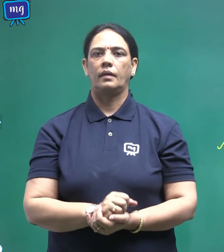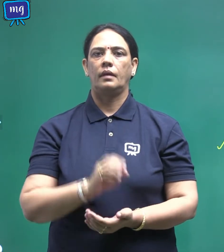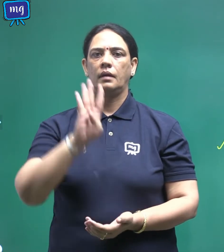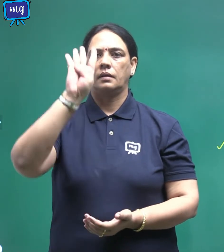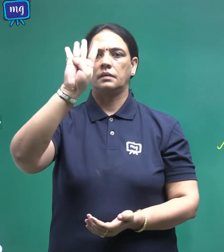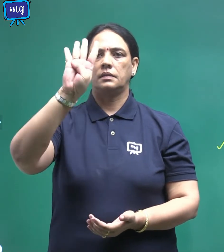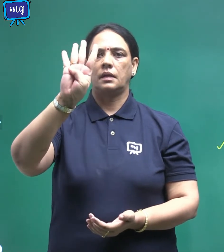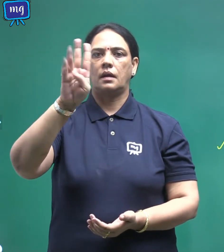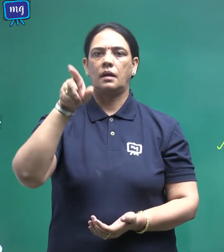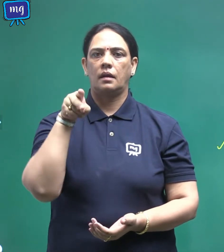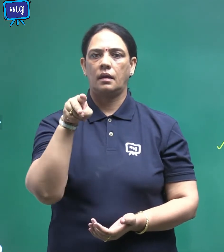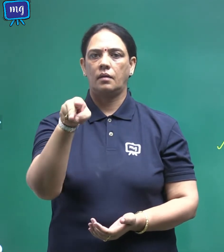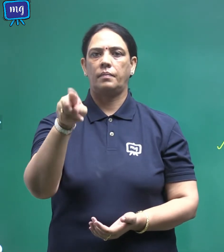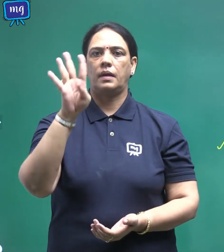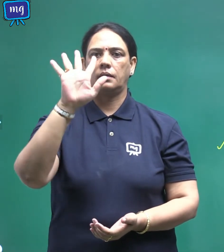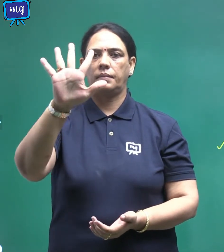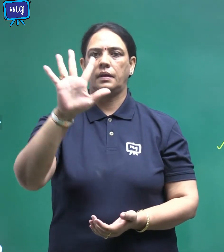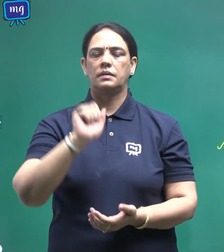4:5